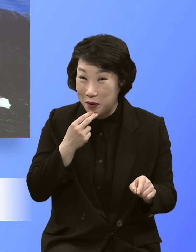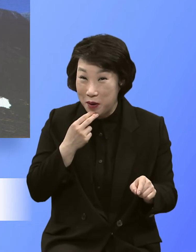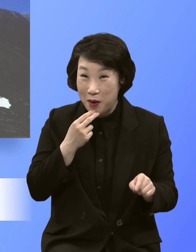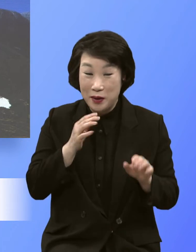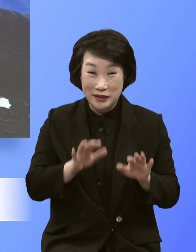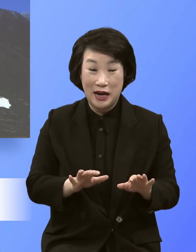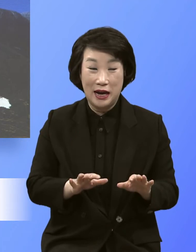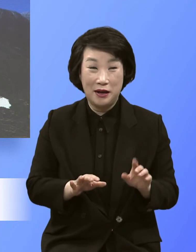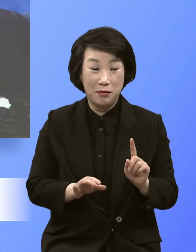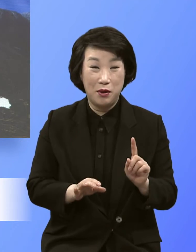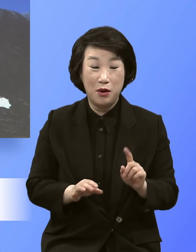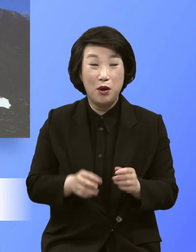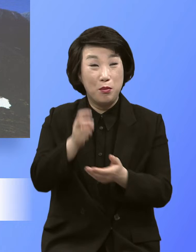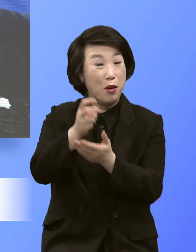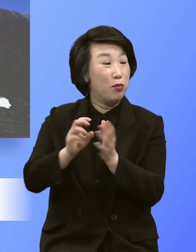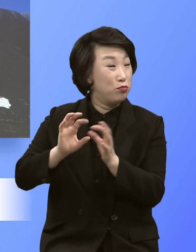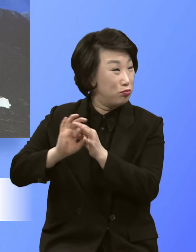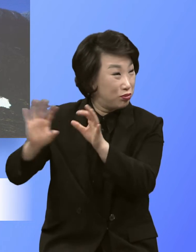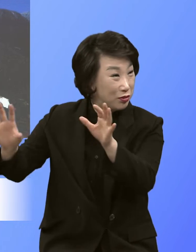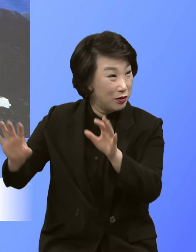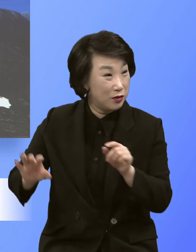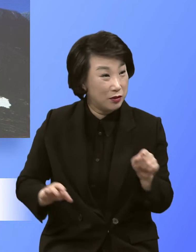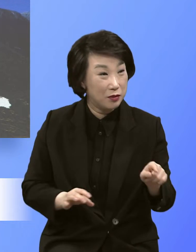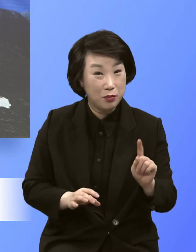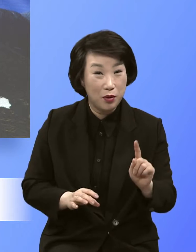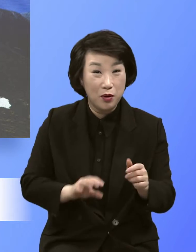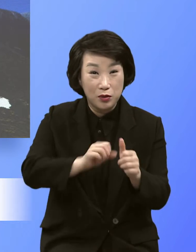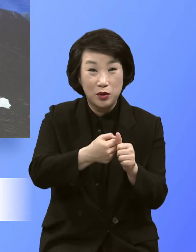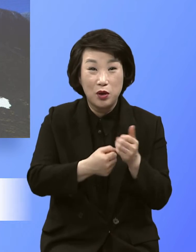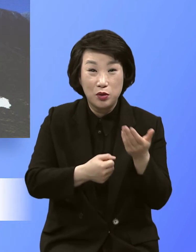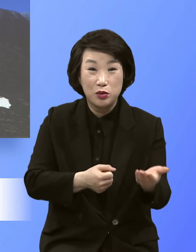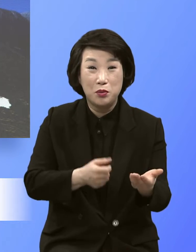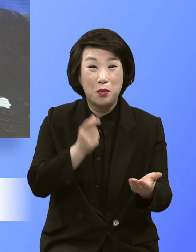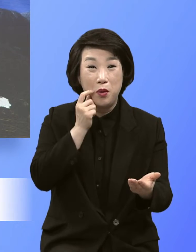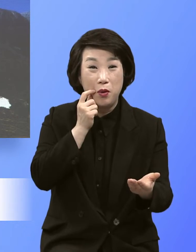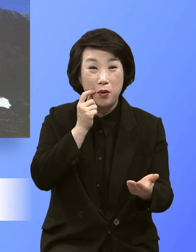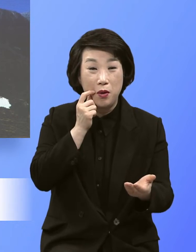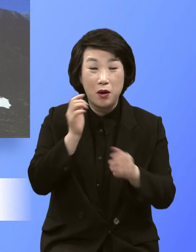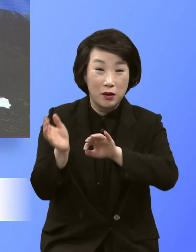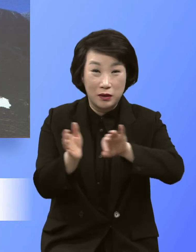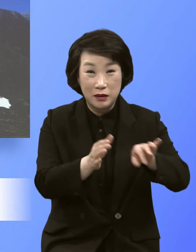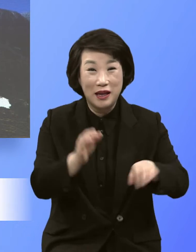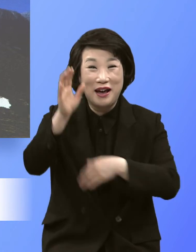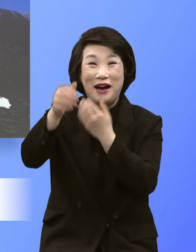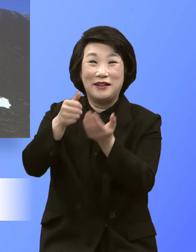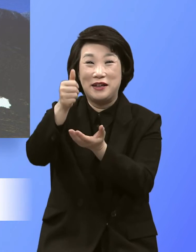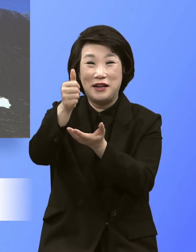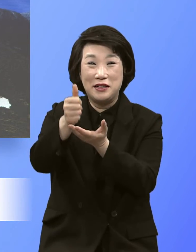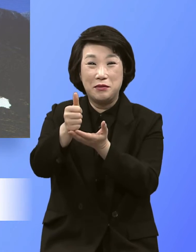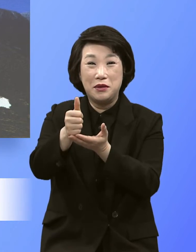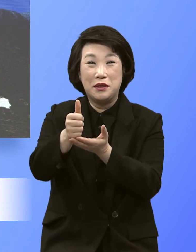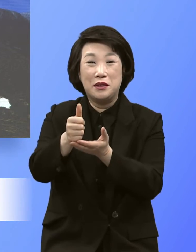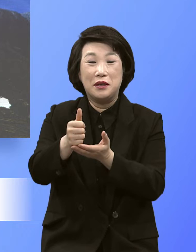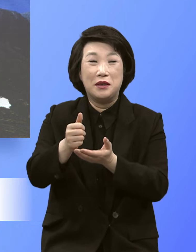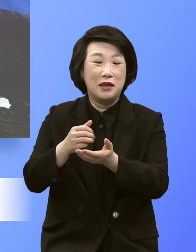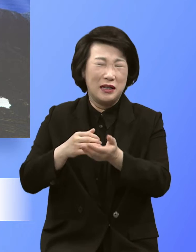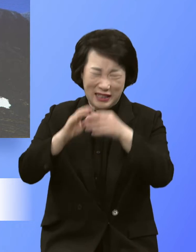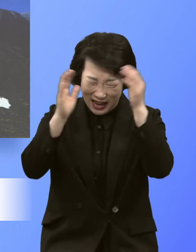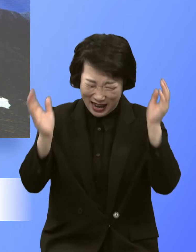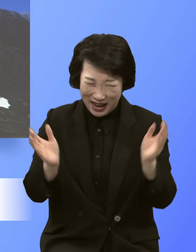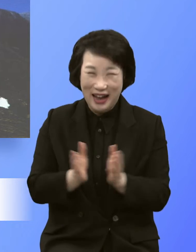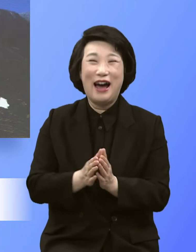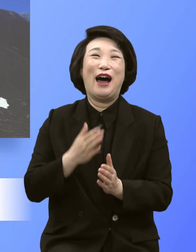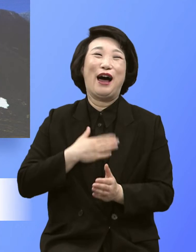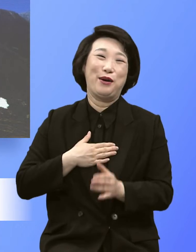없으니까 헌법은 당신을 어떻게 정죄할 수 없지만 하나님은 어디까지 알고